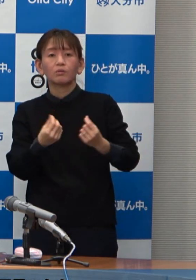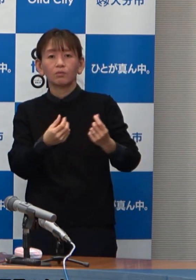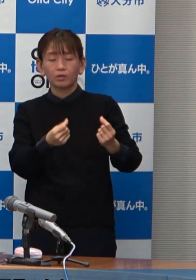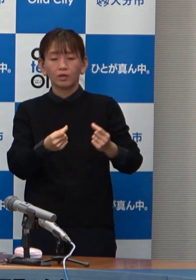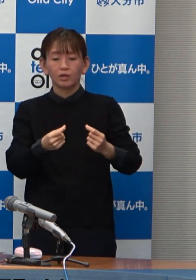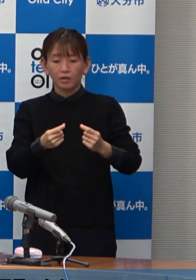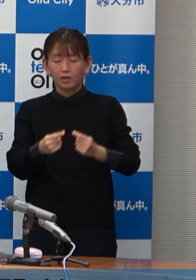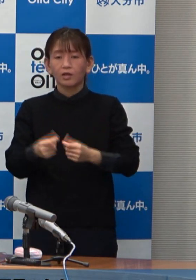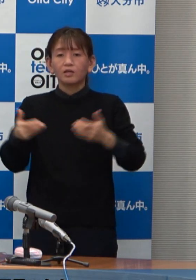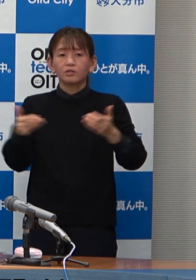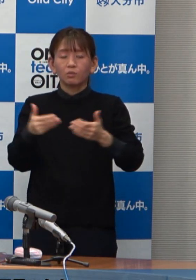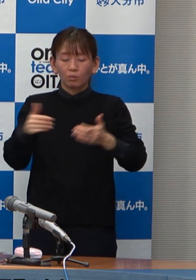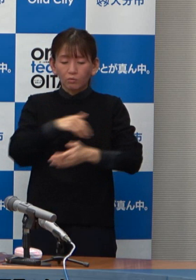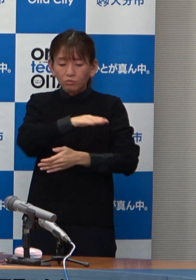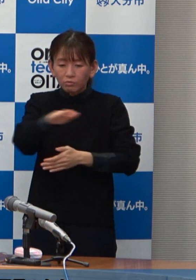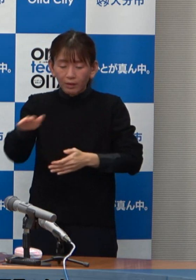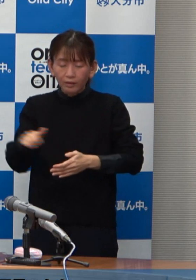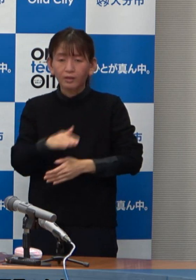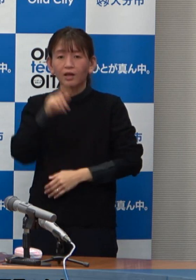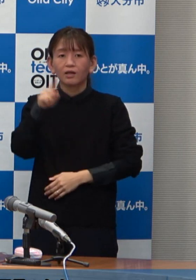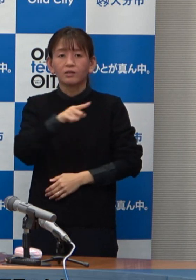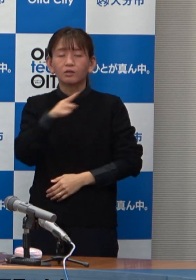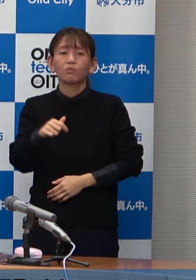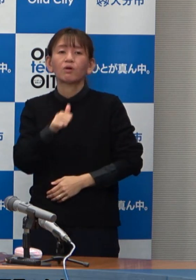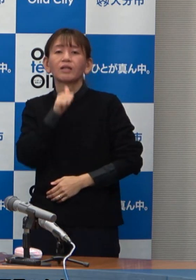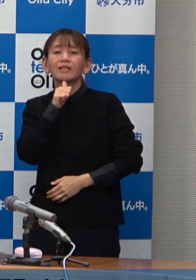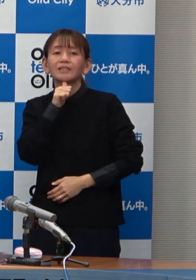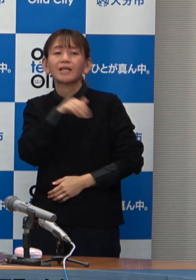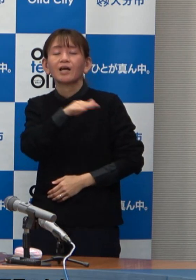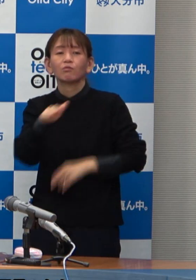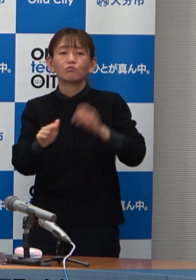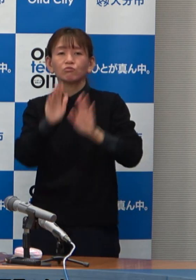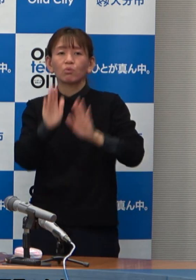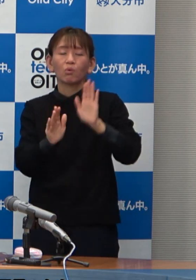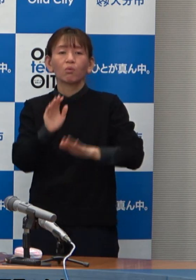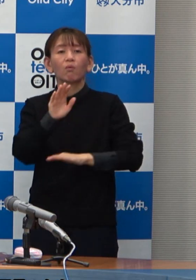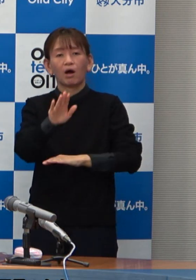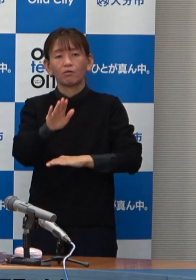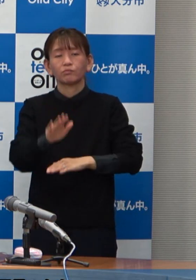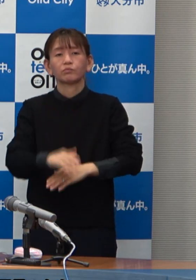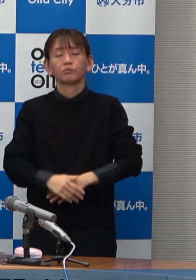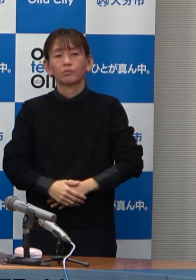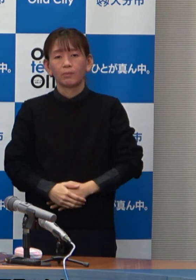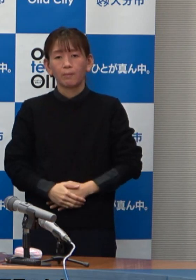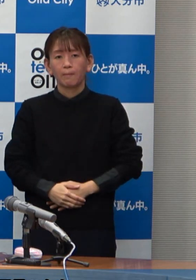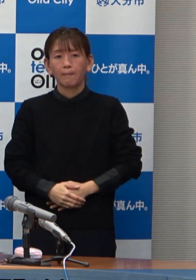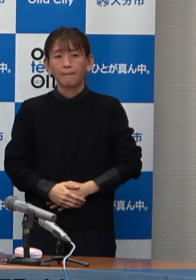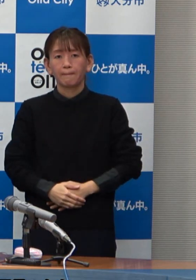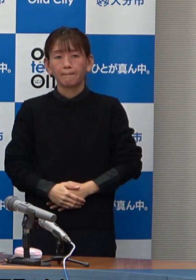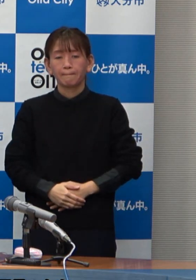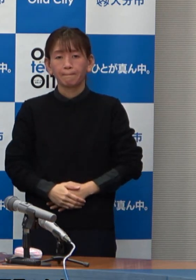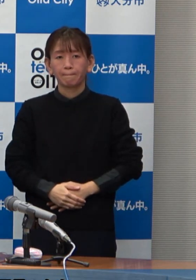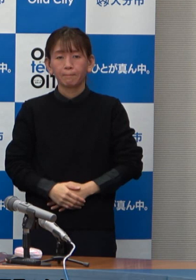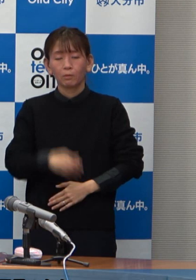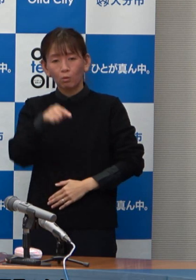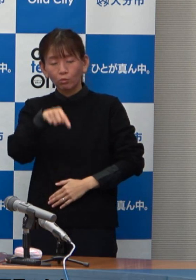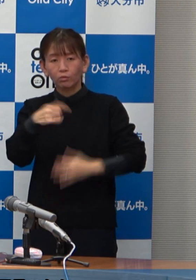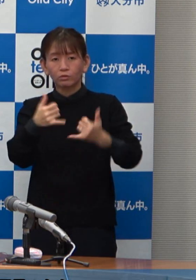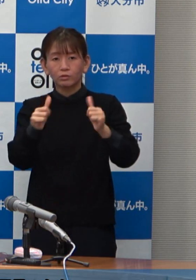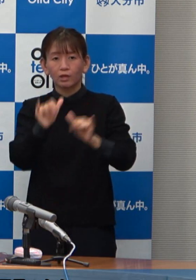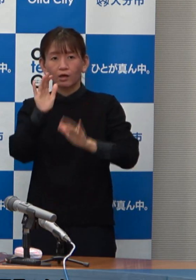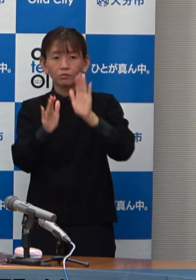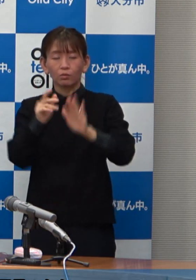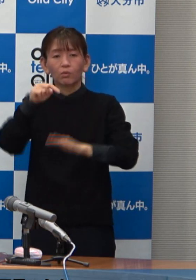業種で人手不足ことをどこに行っても訴えられますねでその中で